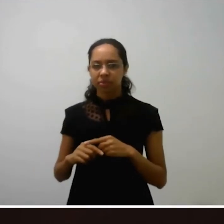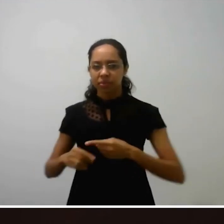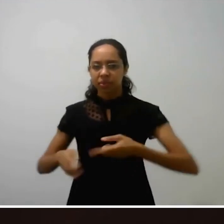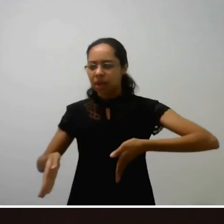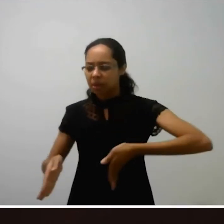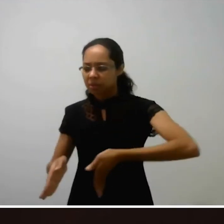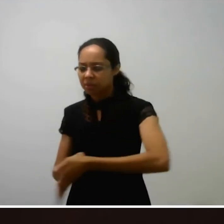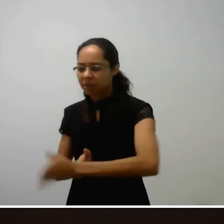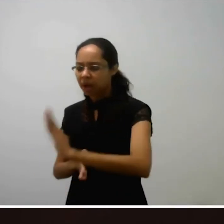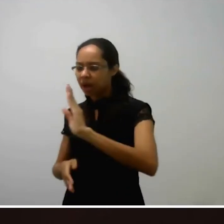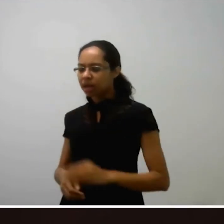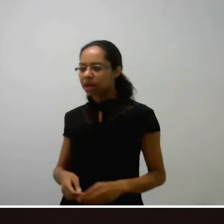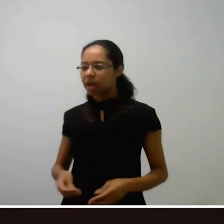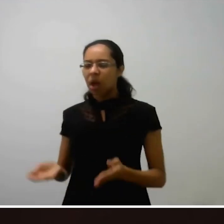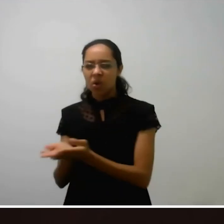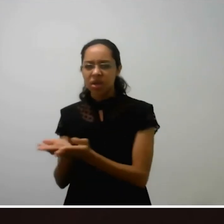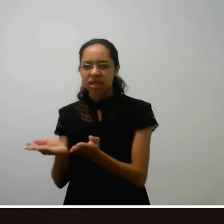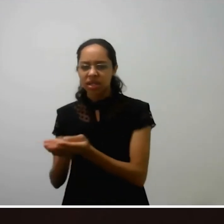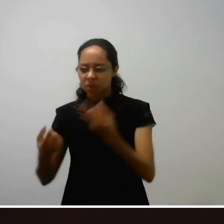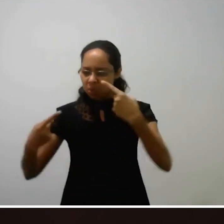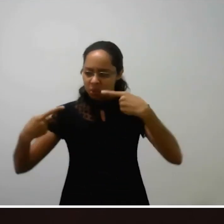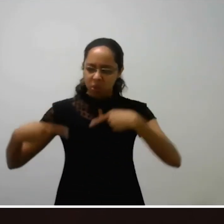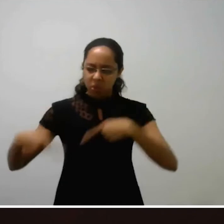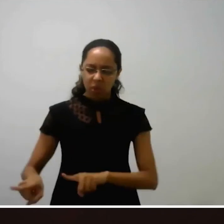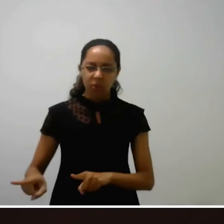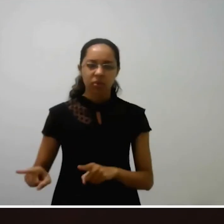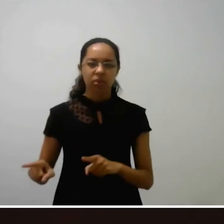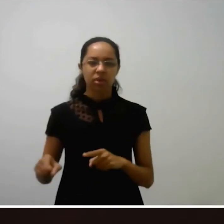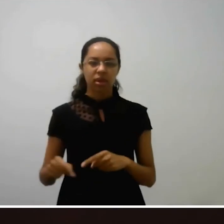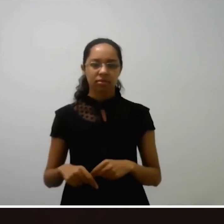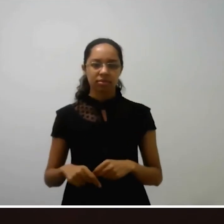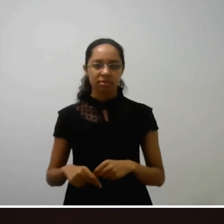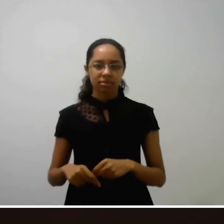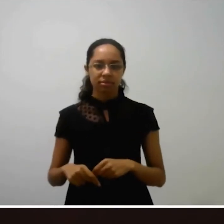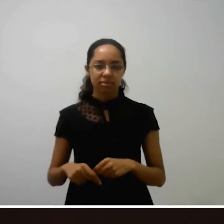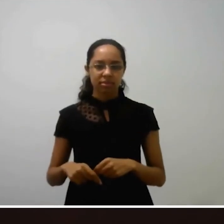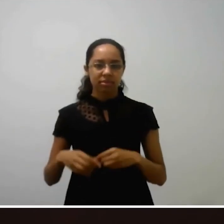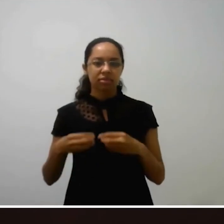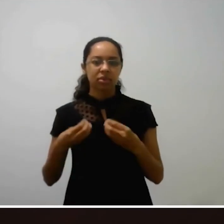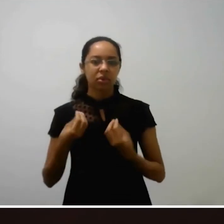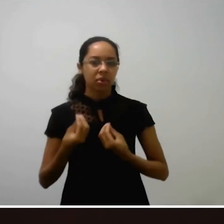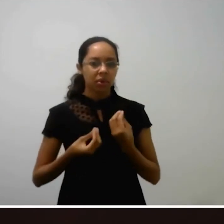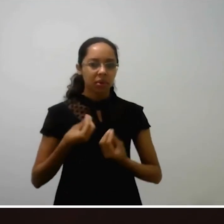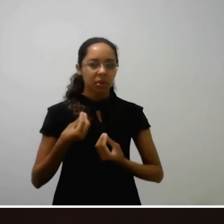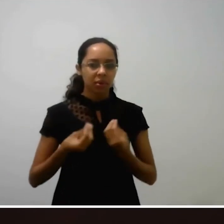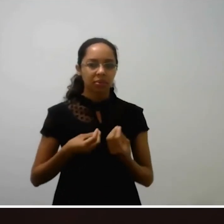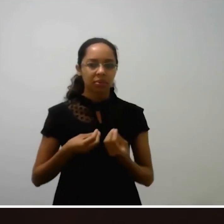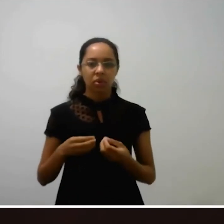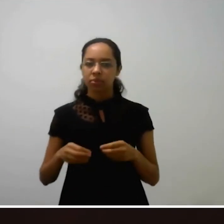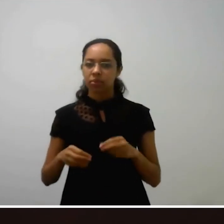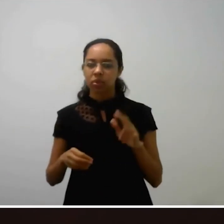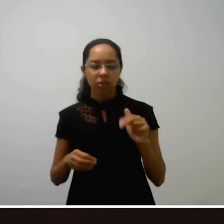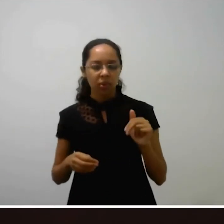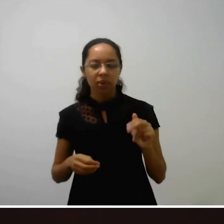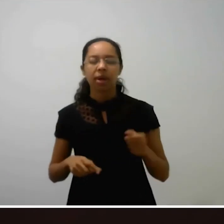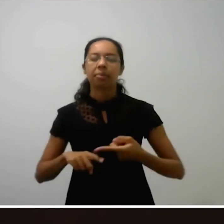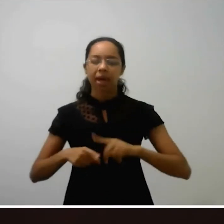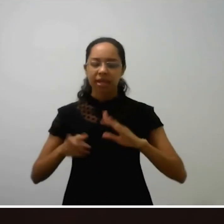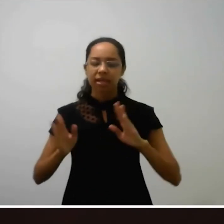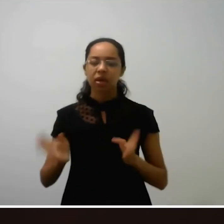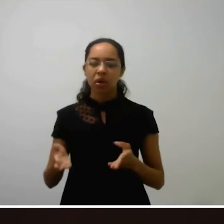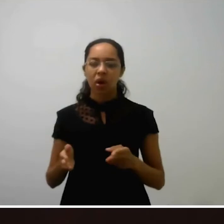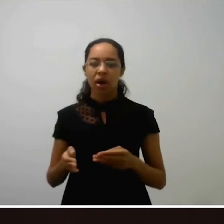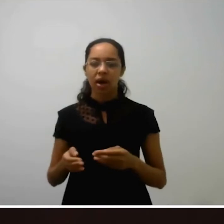A cruzada nunca foi contra os cristãos agora, pela primeira vez, né? Estava se usando uma cruzada